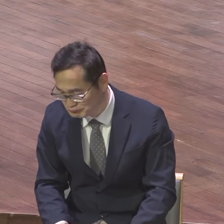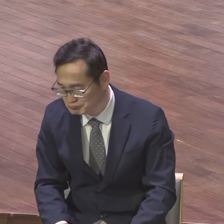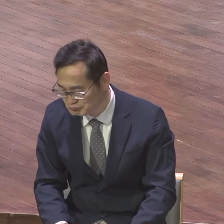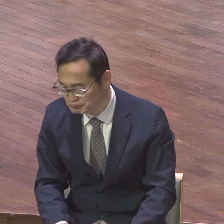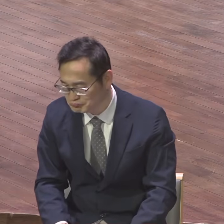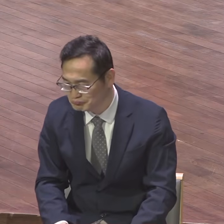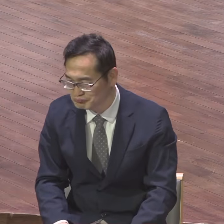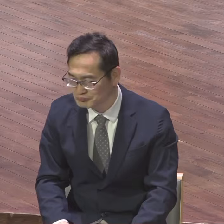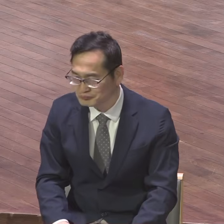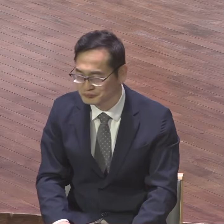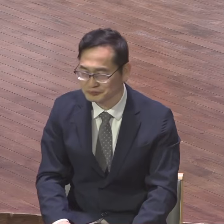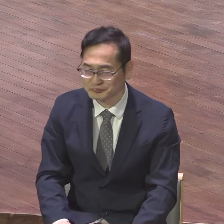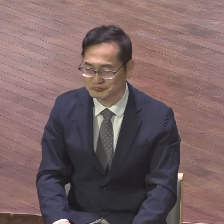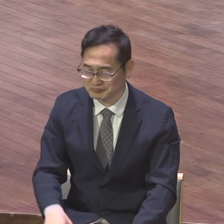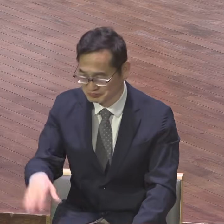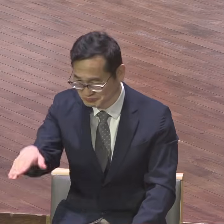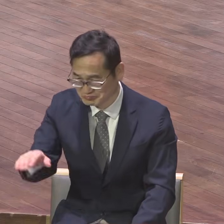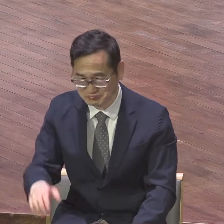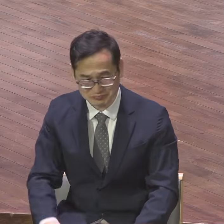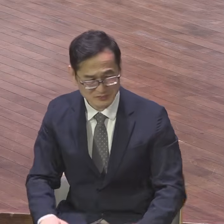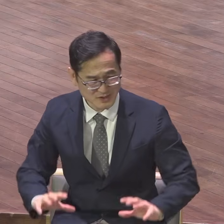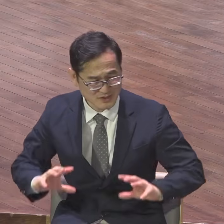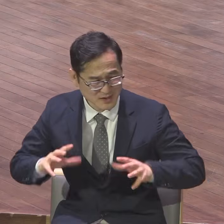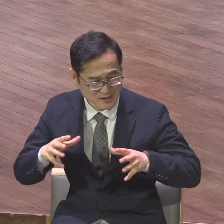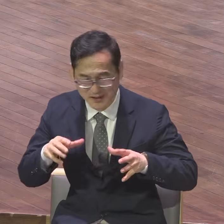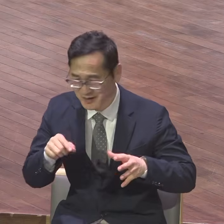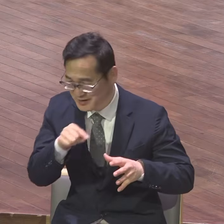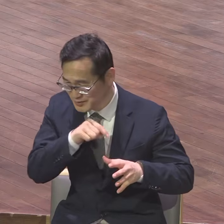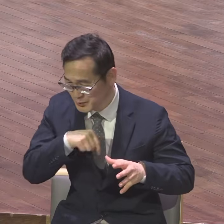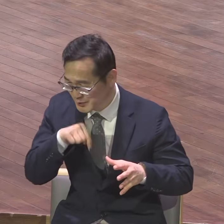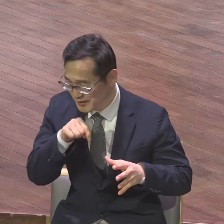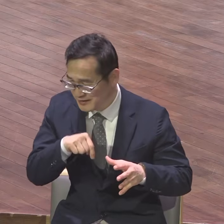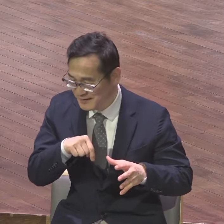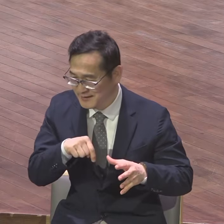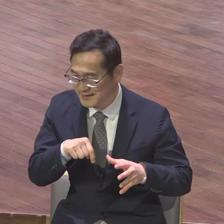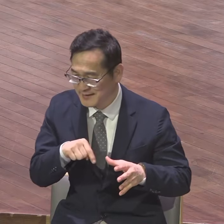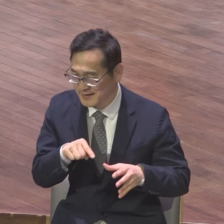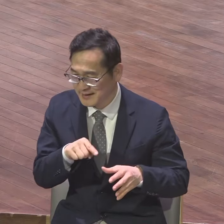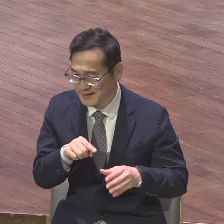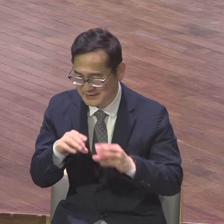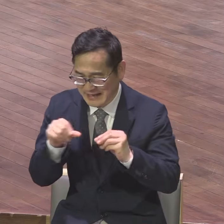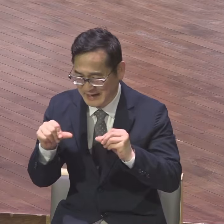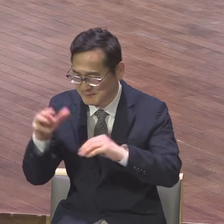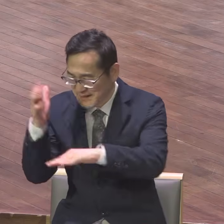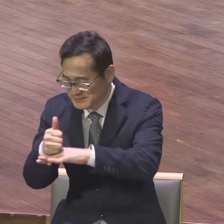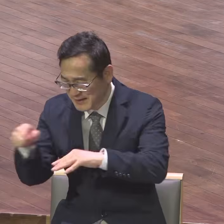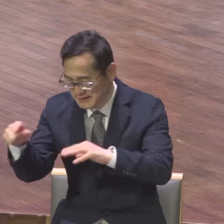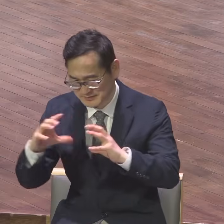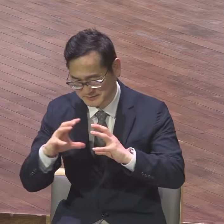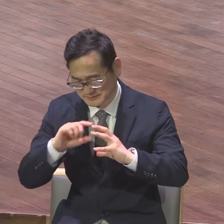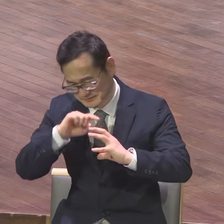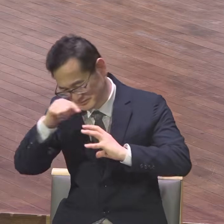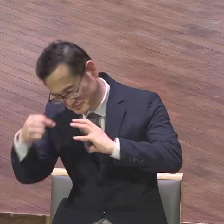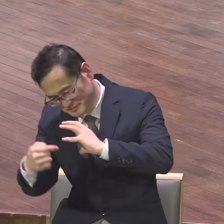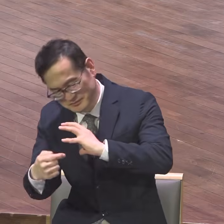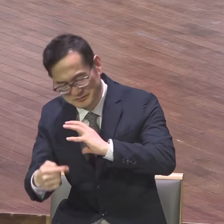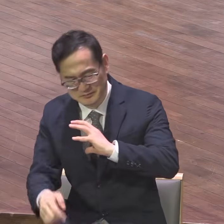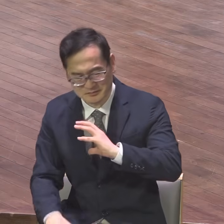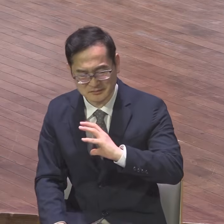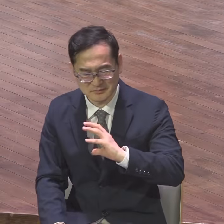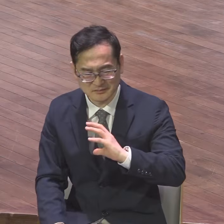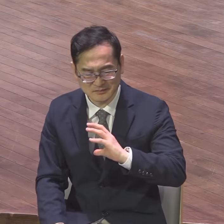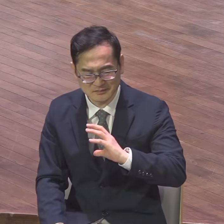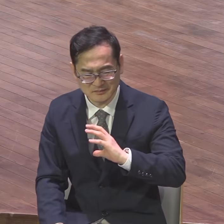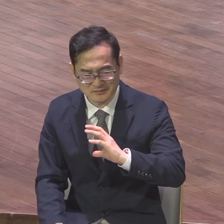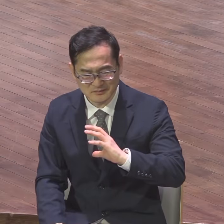내가 그래서 이야, 지구촌에 말이야, 지구상에서 가장 땅끝이라고 할 수 있는 지구본을 팽